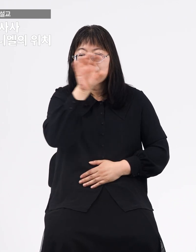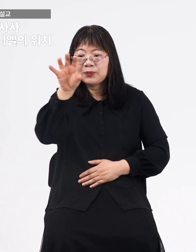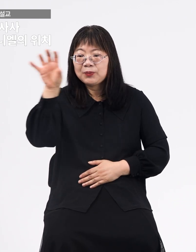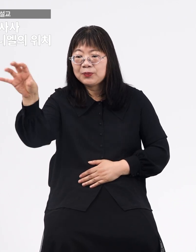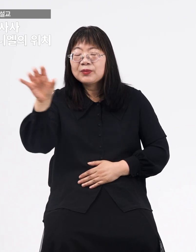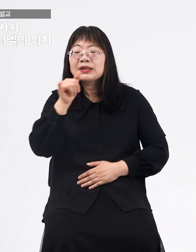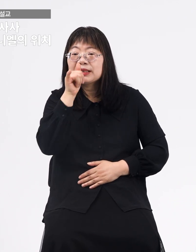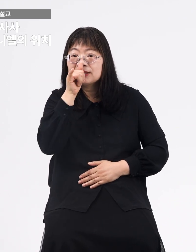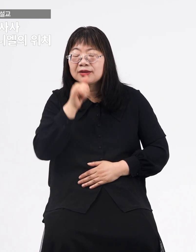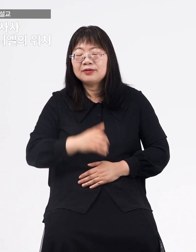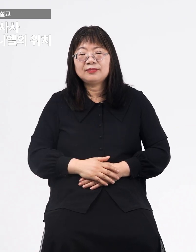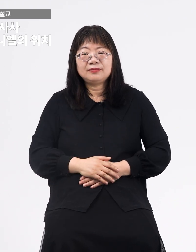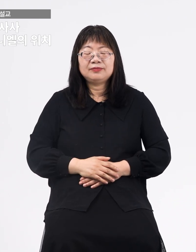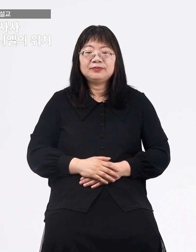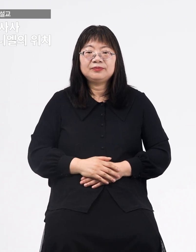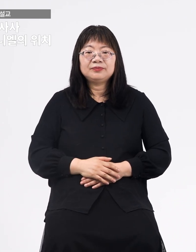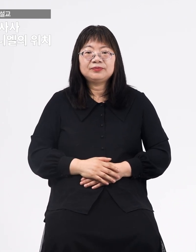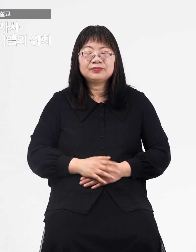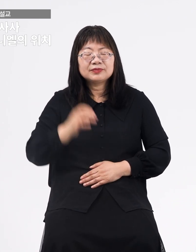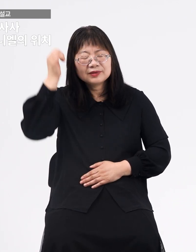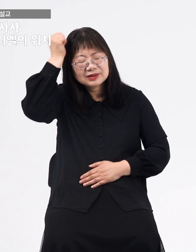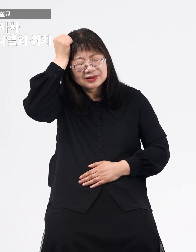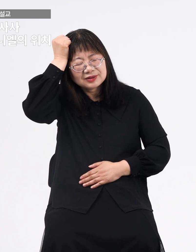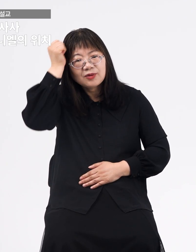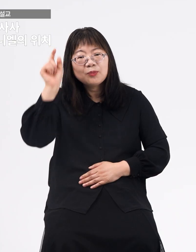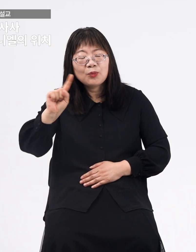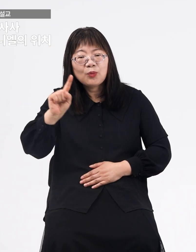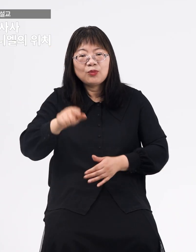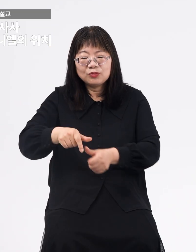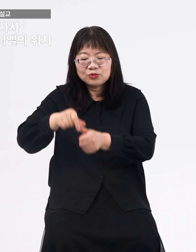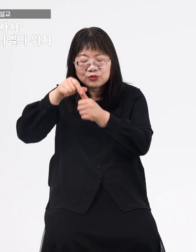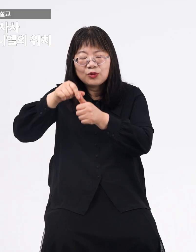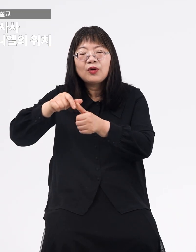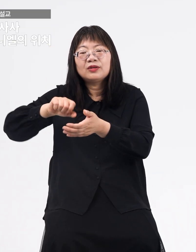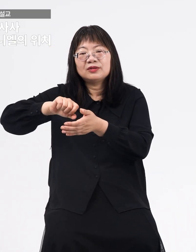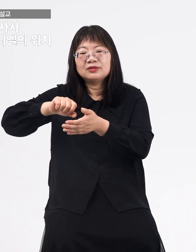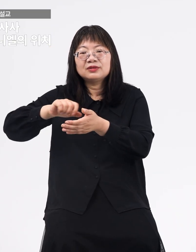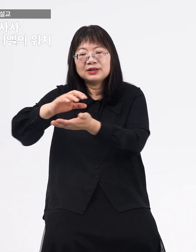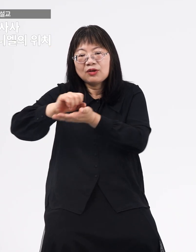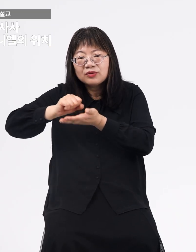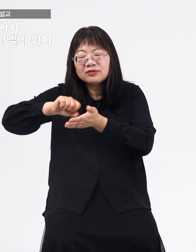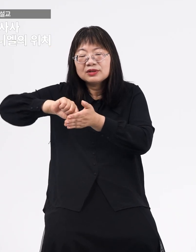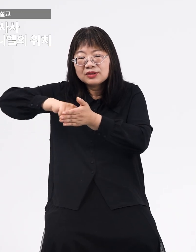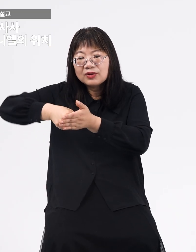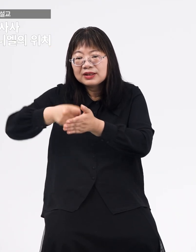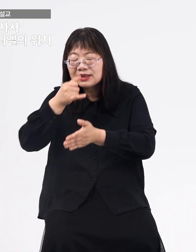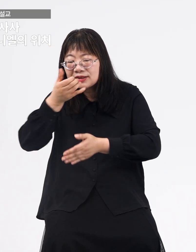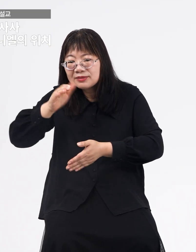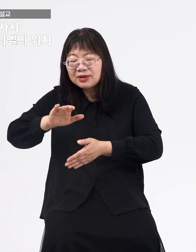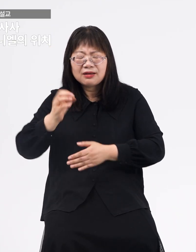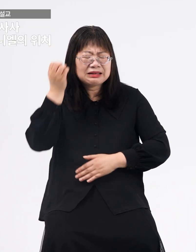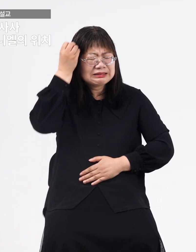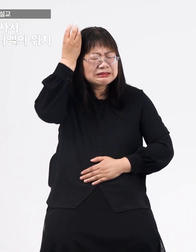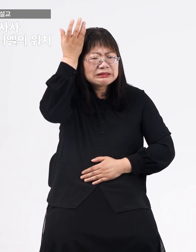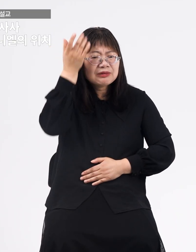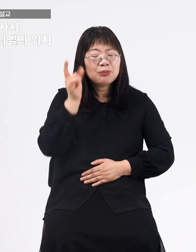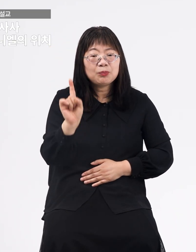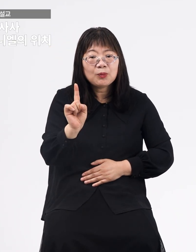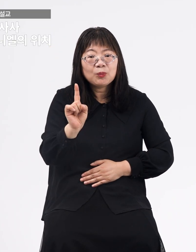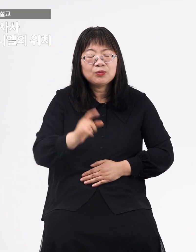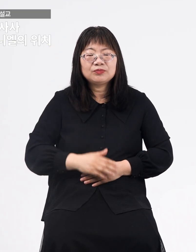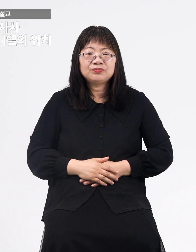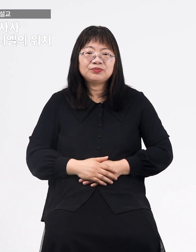그런 의미입니다. 기억은 구원의 열쇠가 되지만 잊어버리는 것,